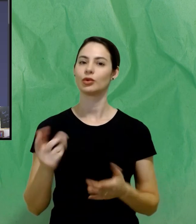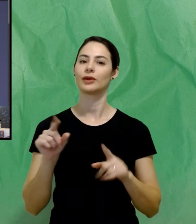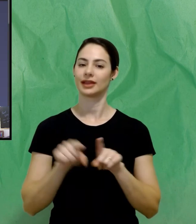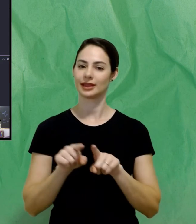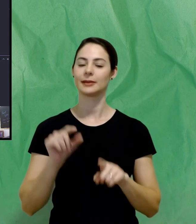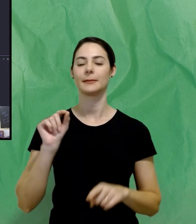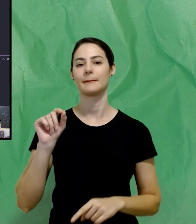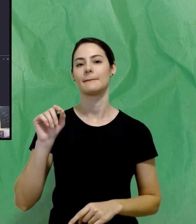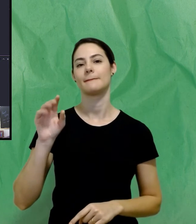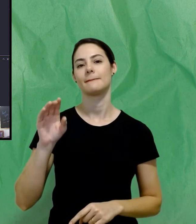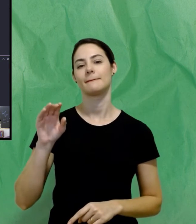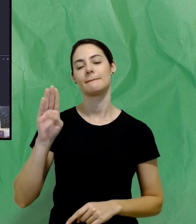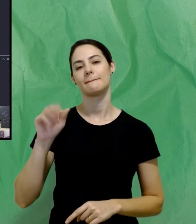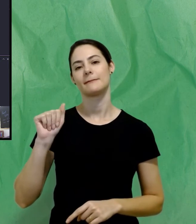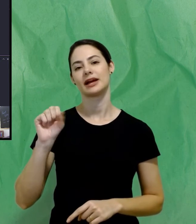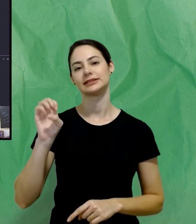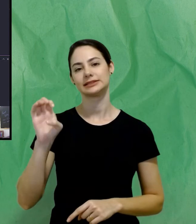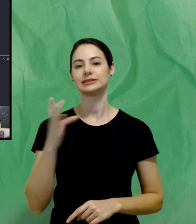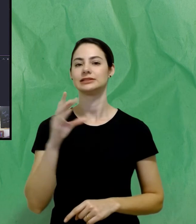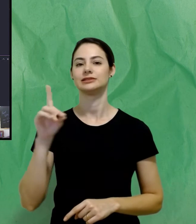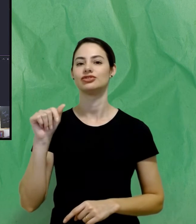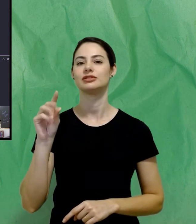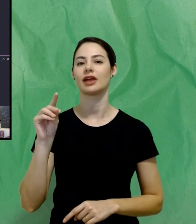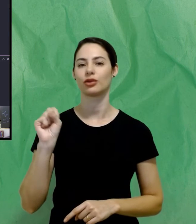do Firebase. Então, qual que a gente vai estar